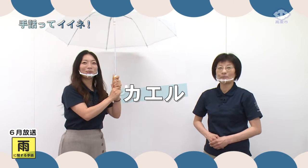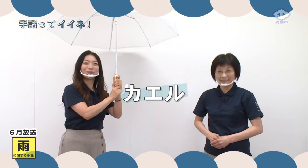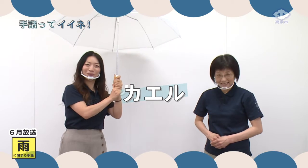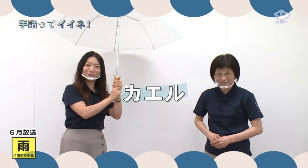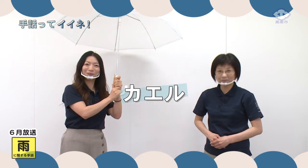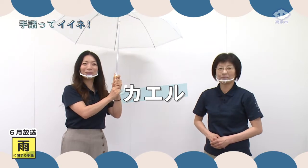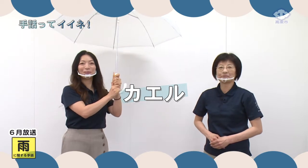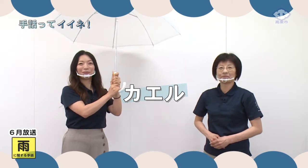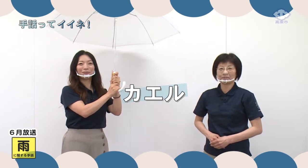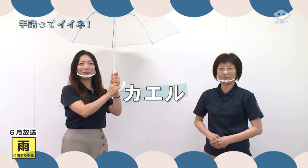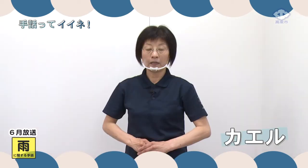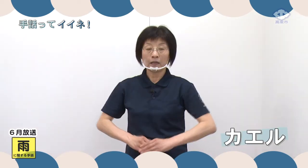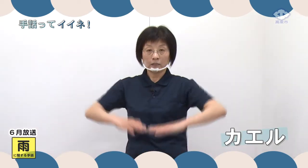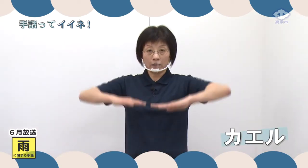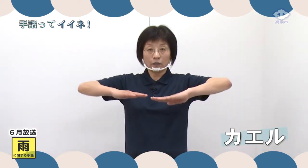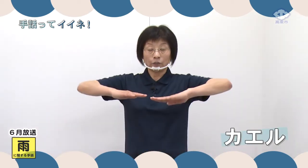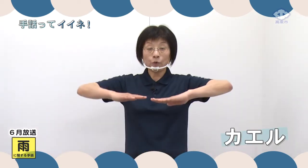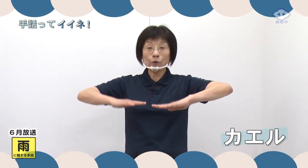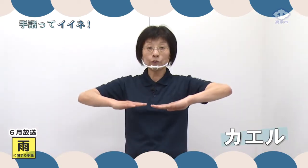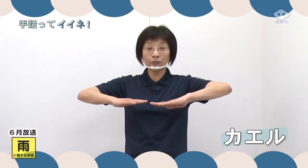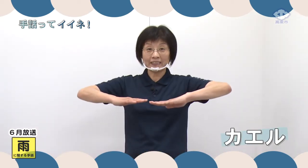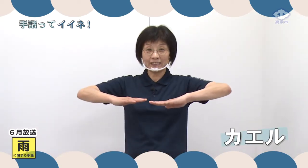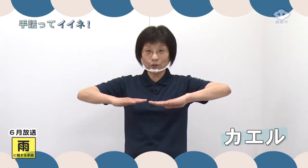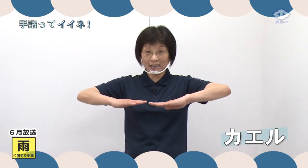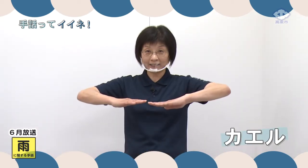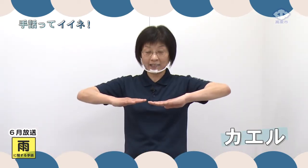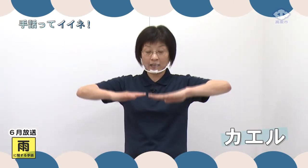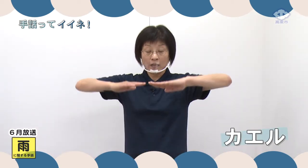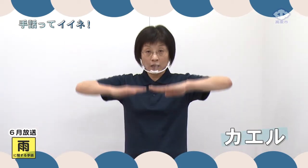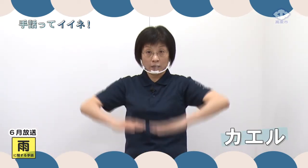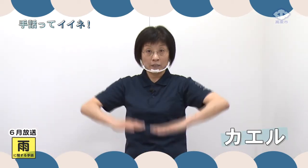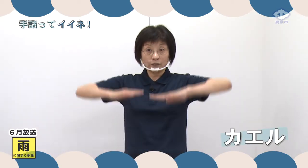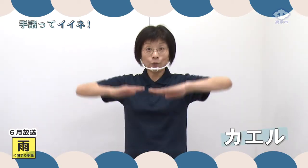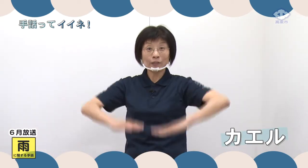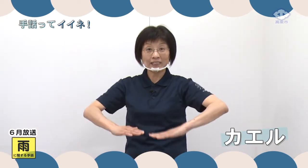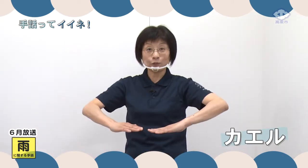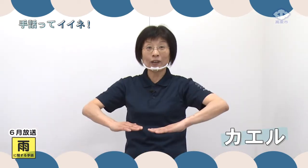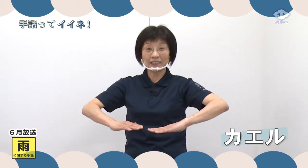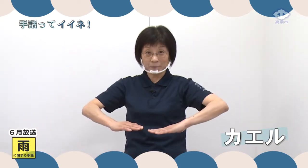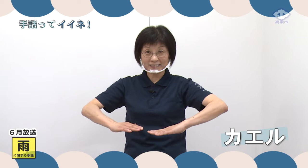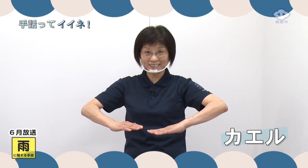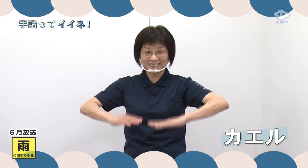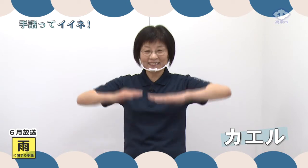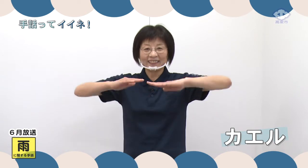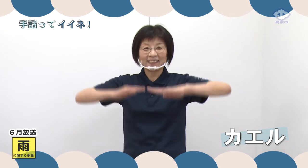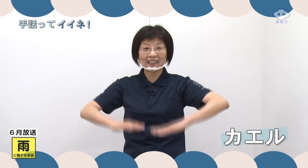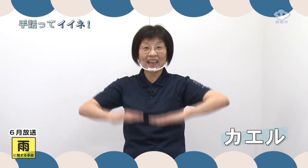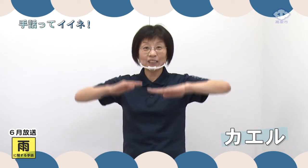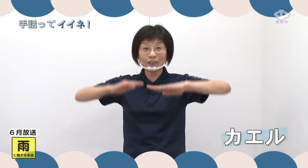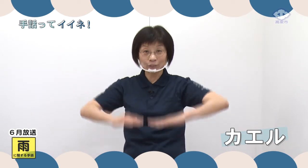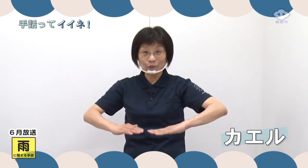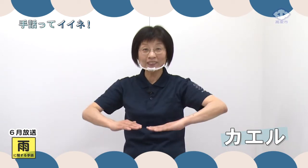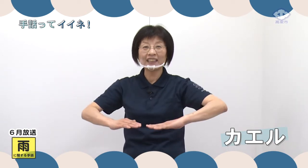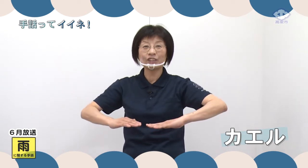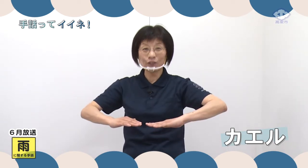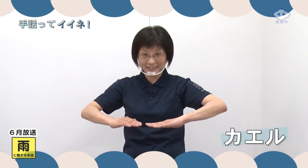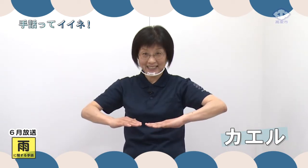ました。両方の肘を張って上下に動かします。カエルが飛んでいる様子です